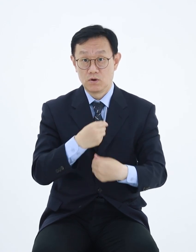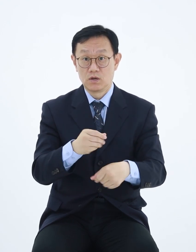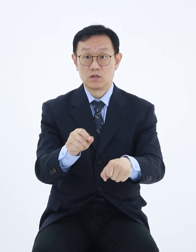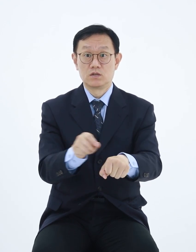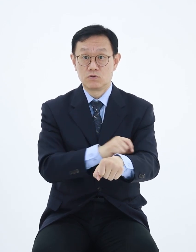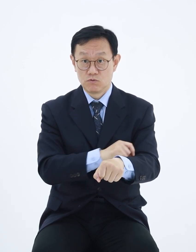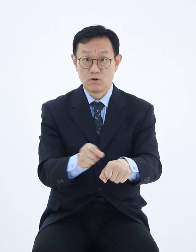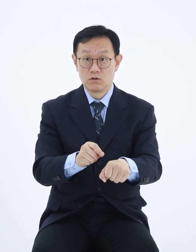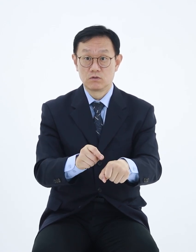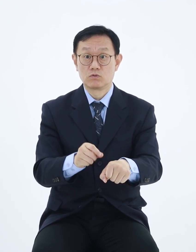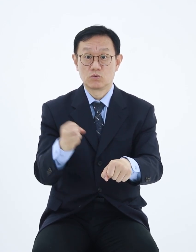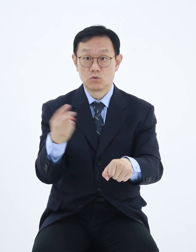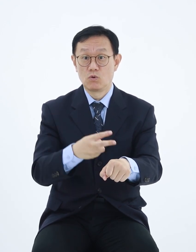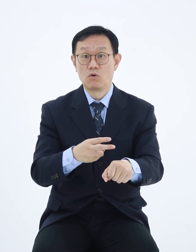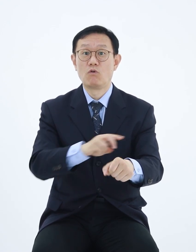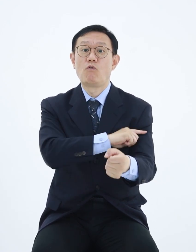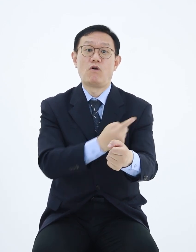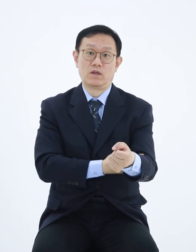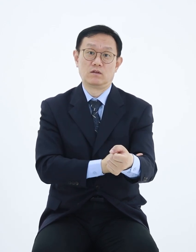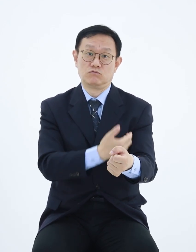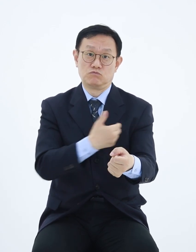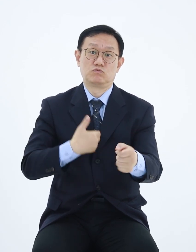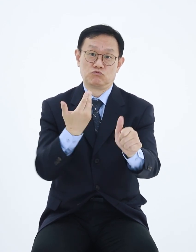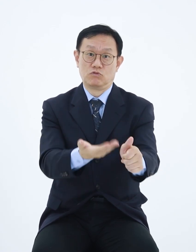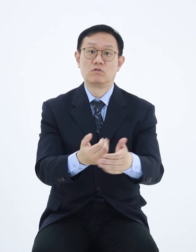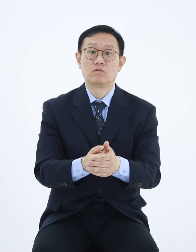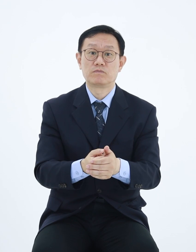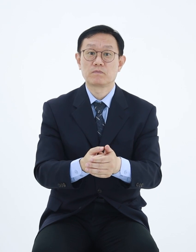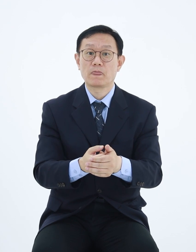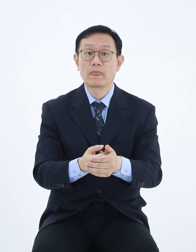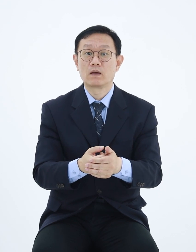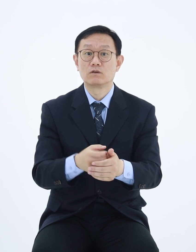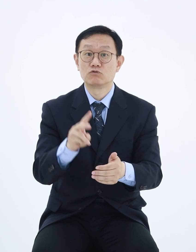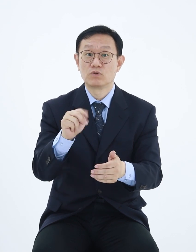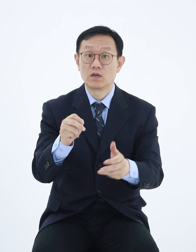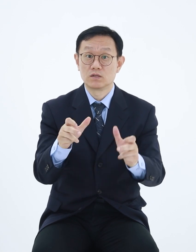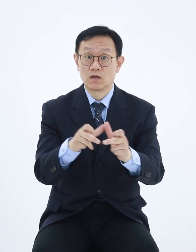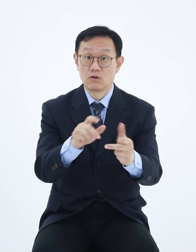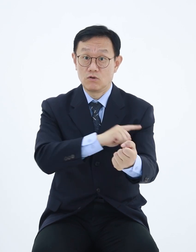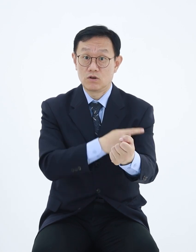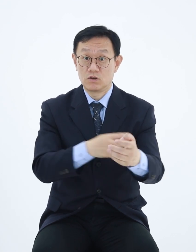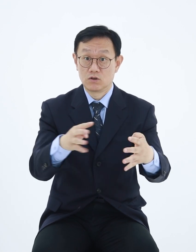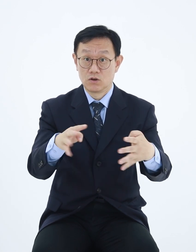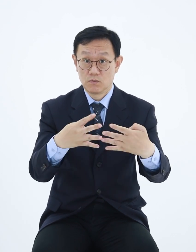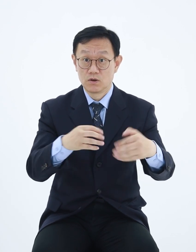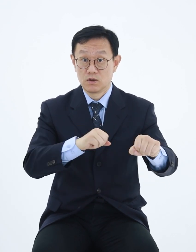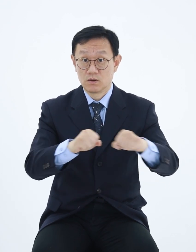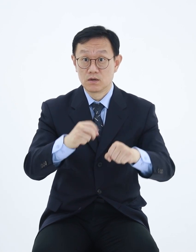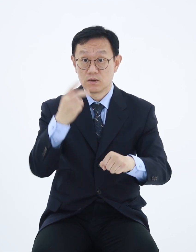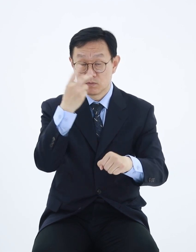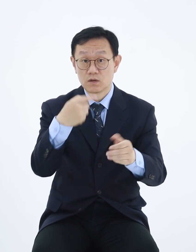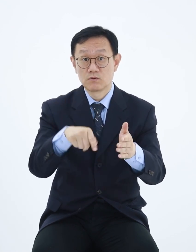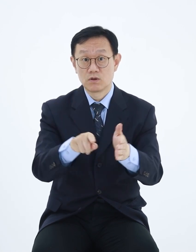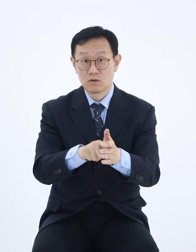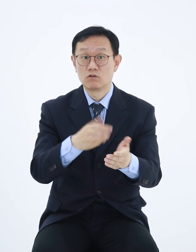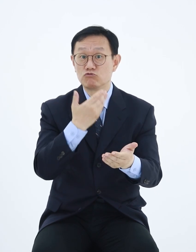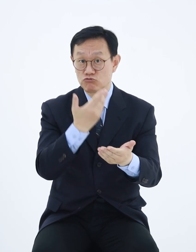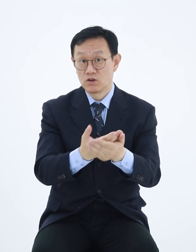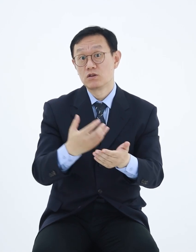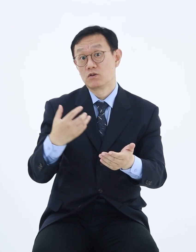면제권이 주어집니다. 위원회는 유엔 장애인 권리 협약 내용의 이행과 심사를 위해 아주 중요한 역할을 하며